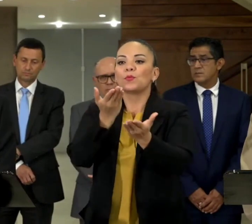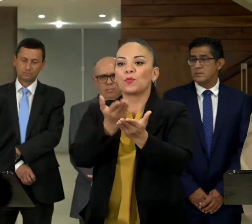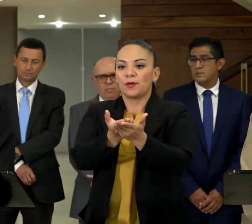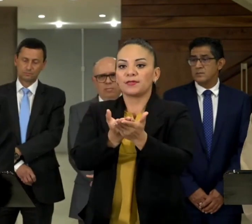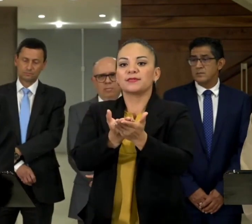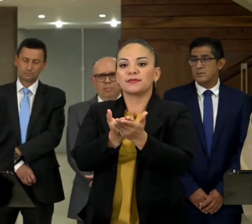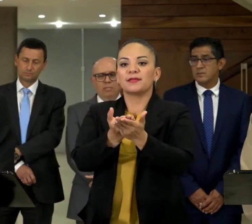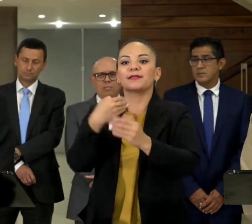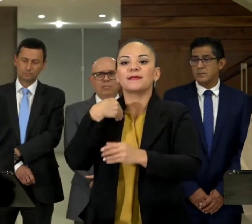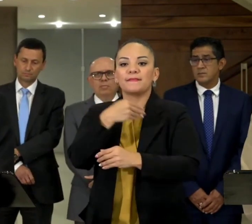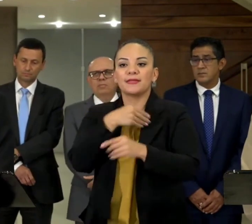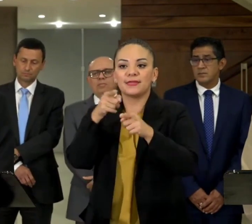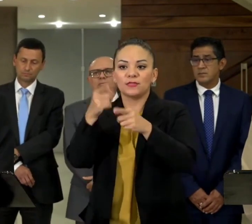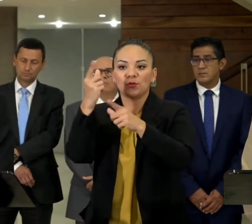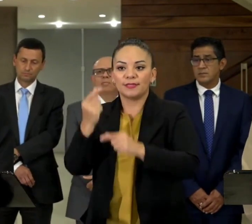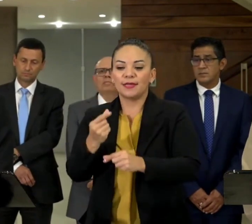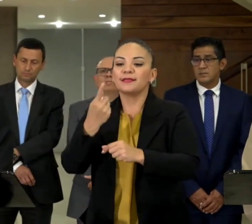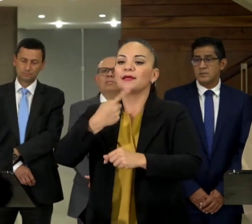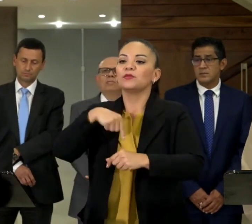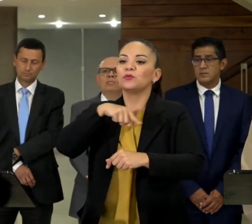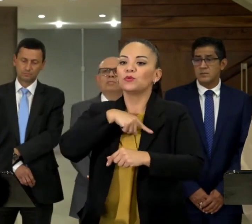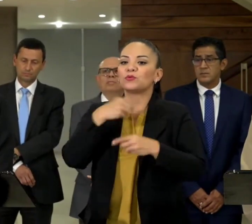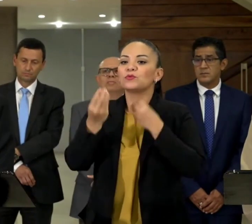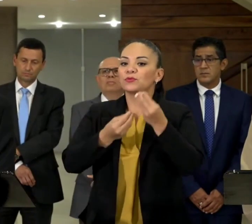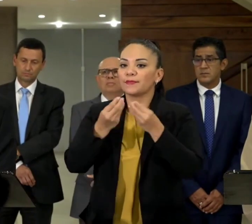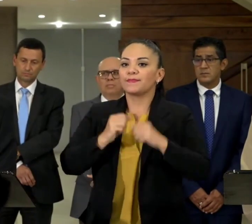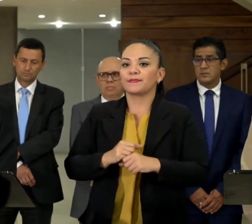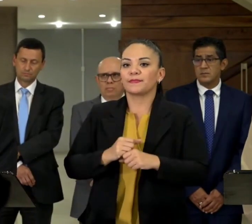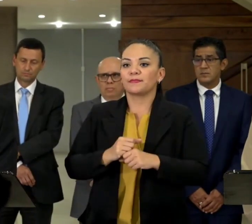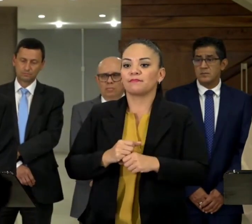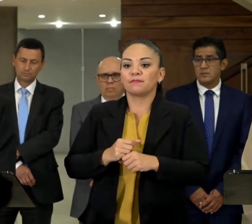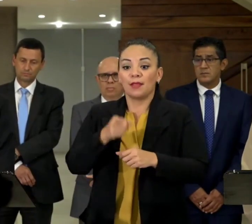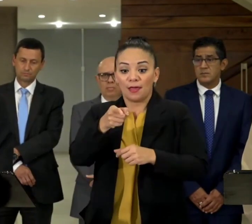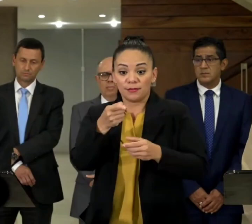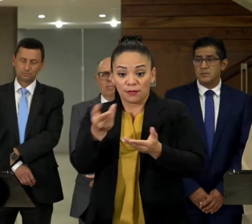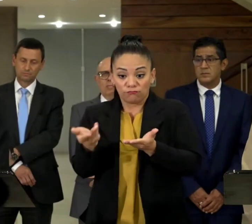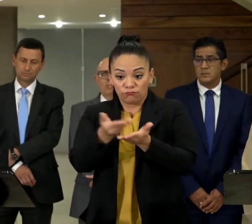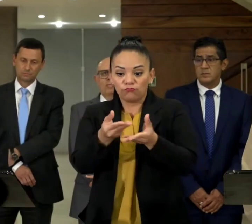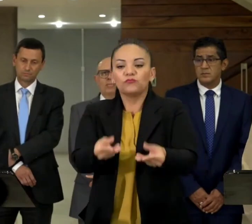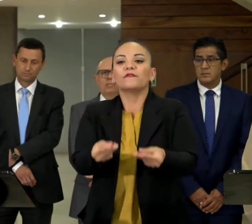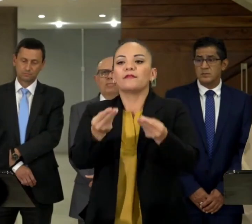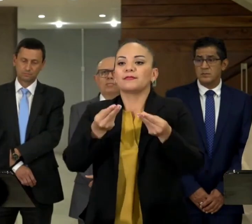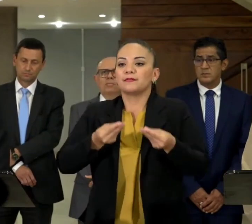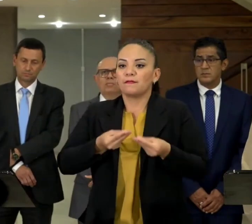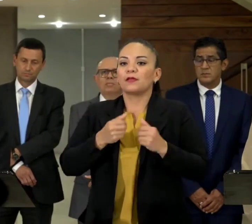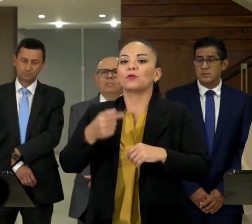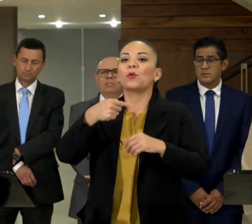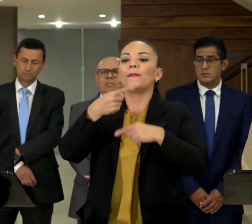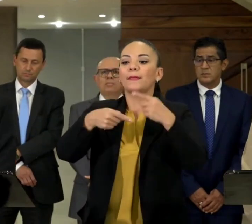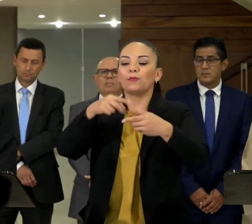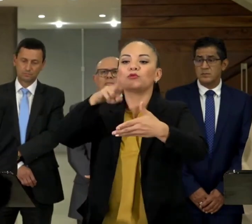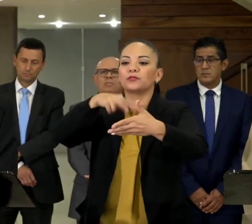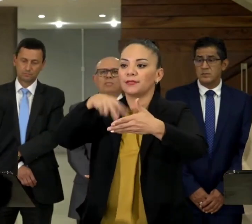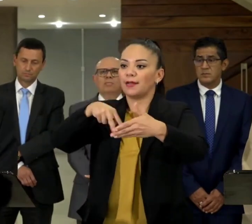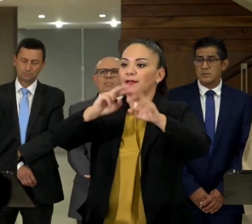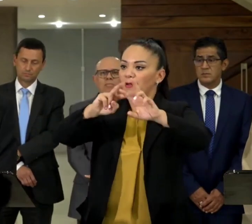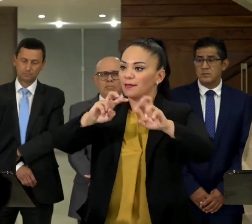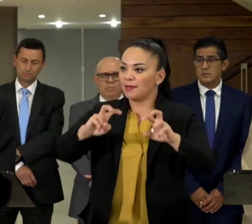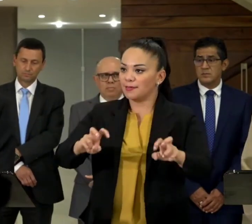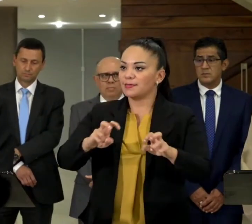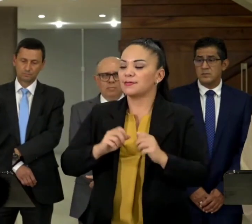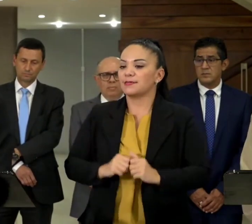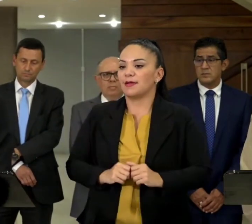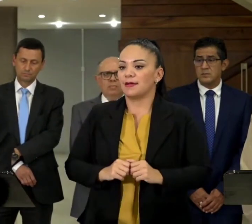el señor ministro, nosotros estamos recibiendo la misma y estaremos haciendo el análisis